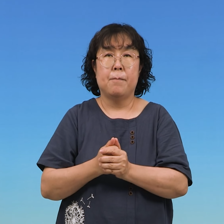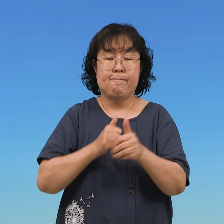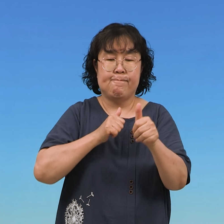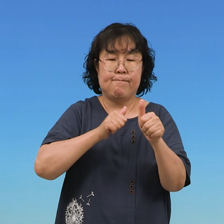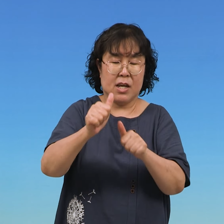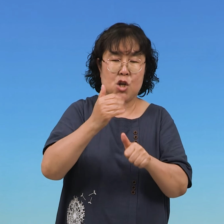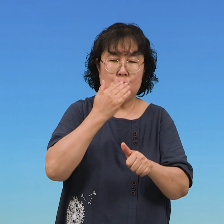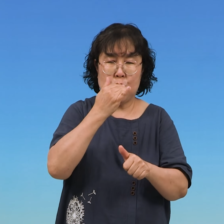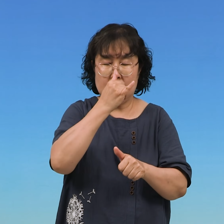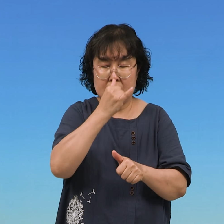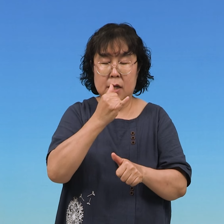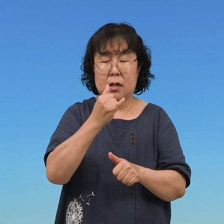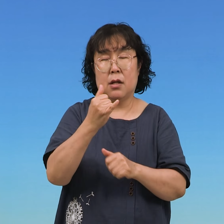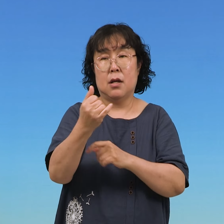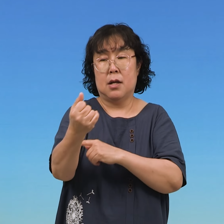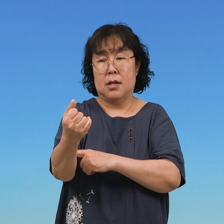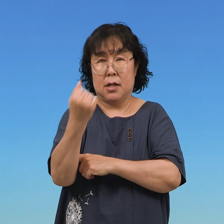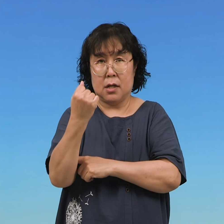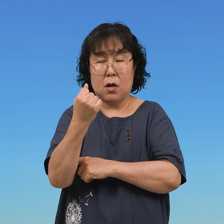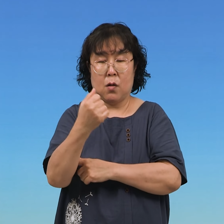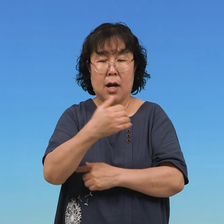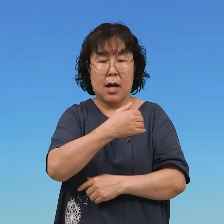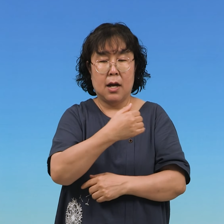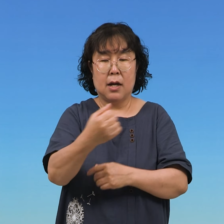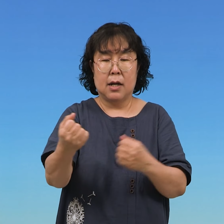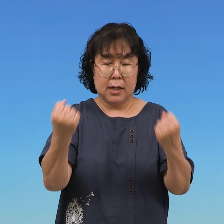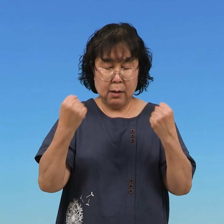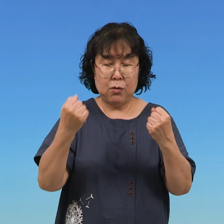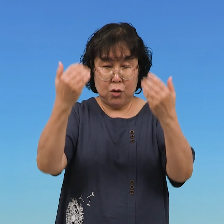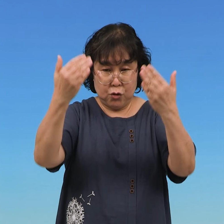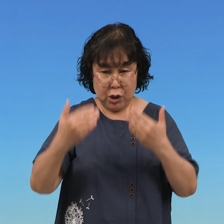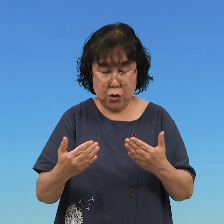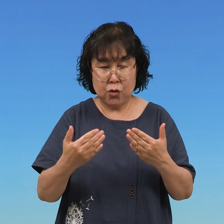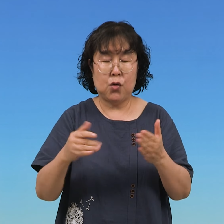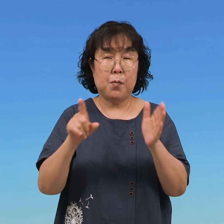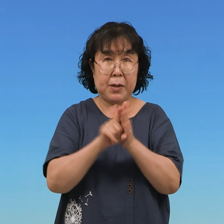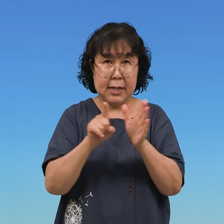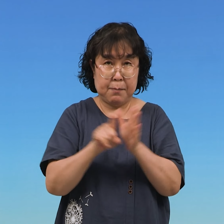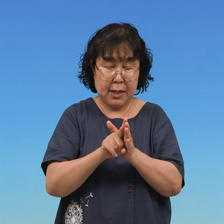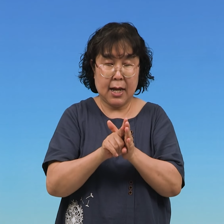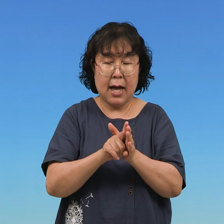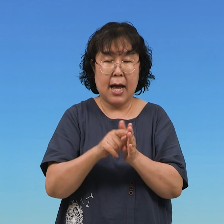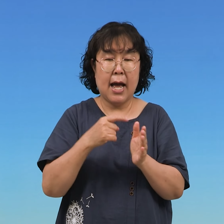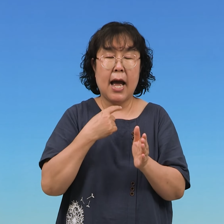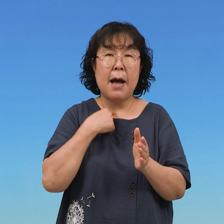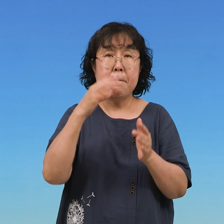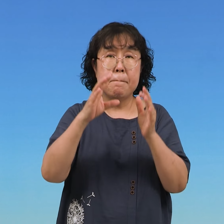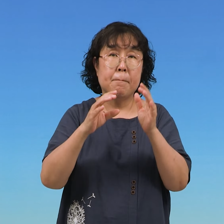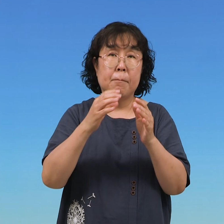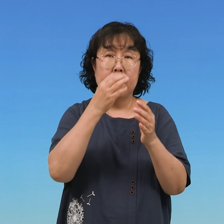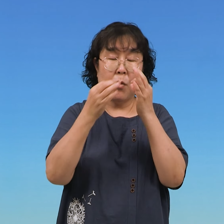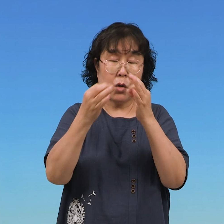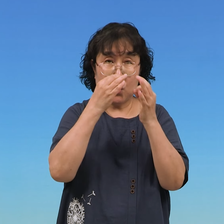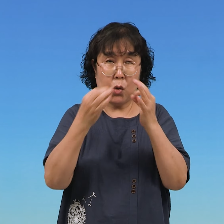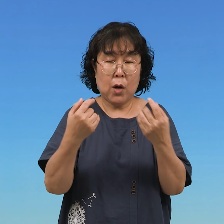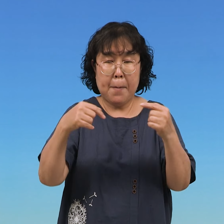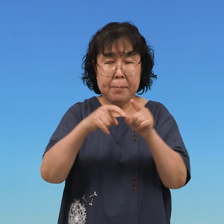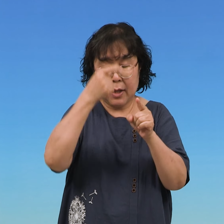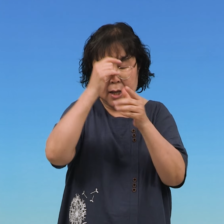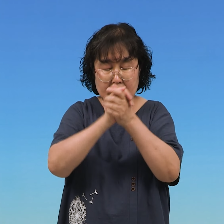능력과 힘을 예배 가운데 공급받을 줄 믿습니다. 오늘 이 문제를 가지고 한 목소리로 수가성 여인처럼 가난한 마음을